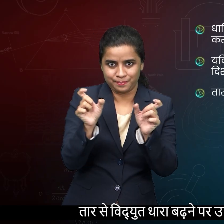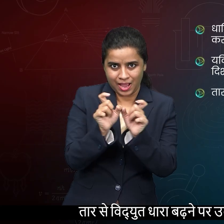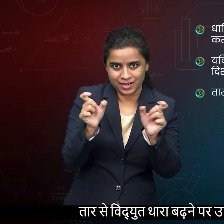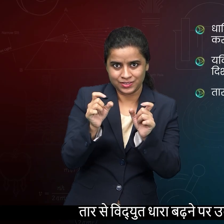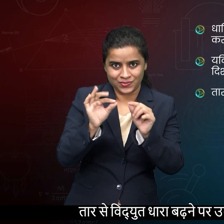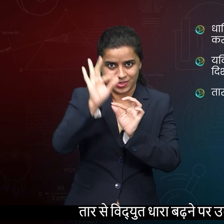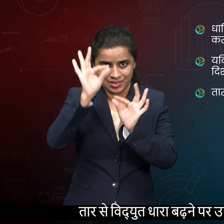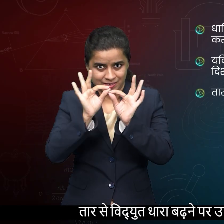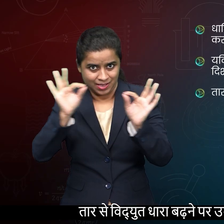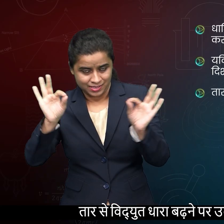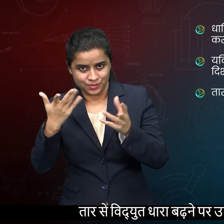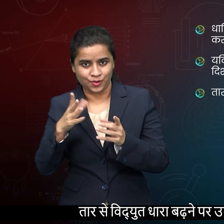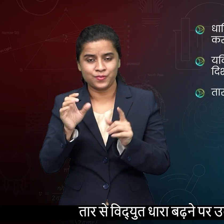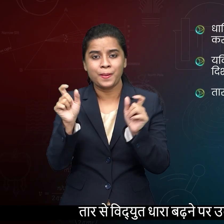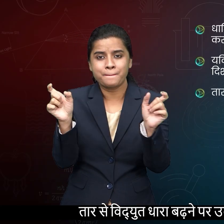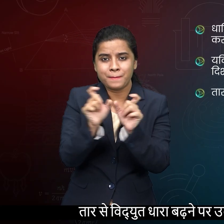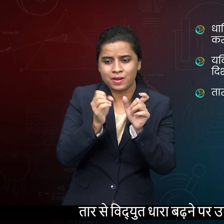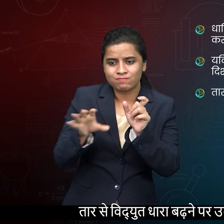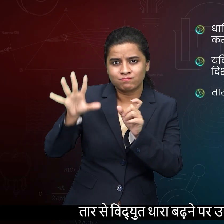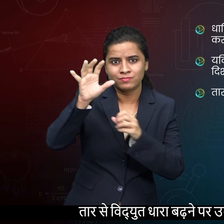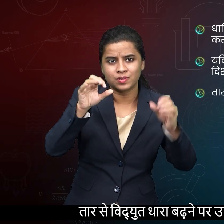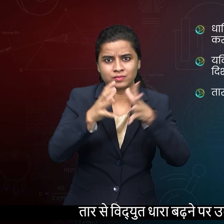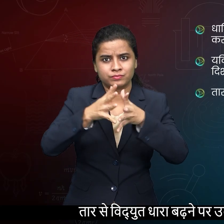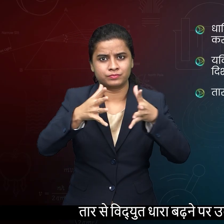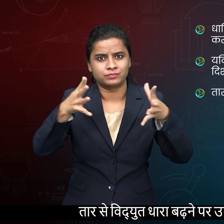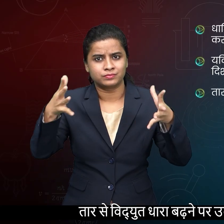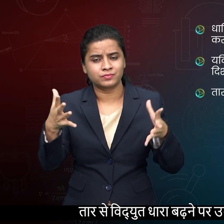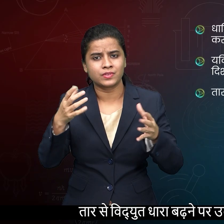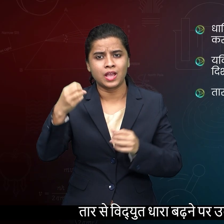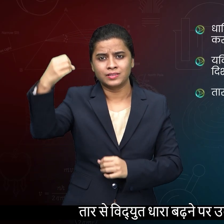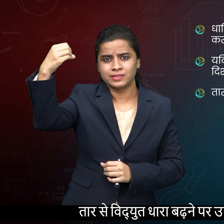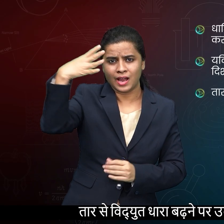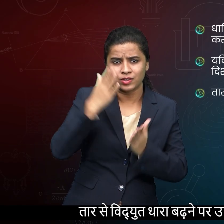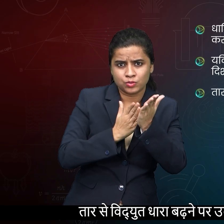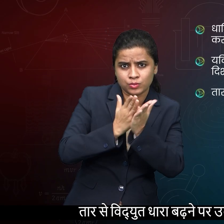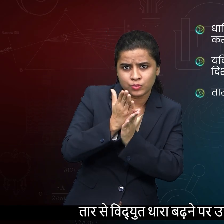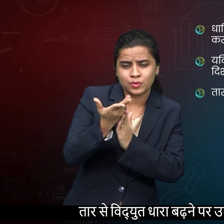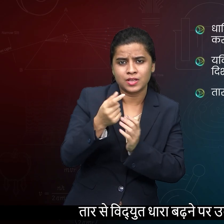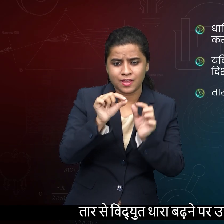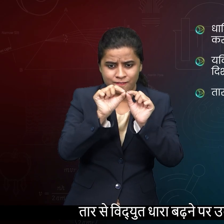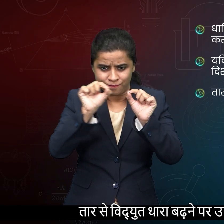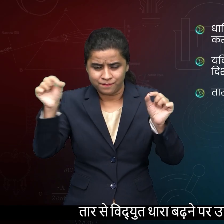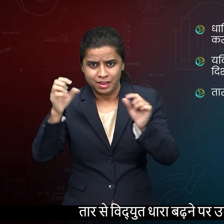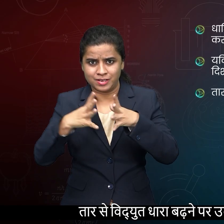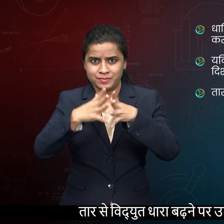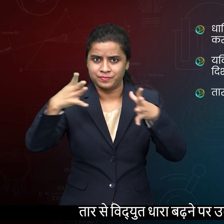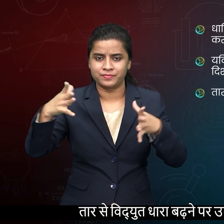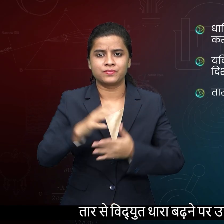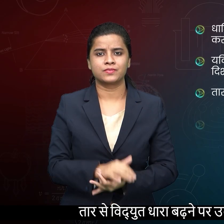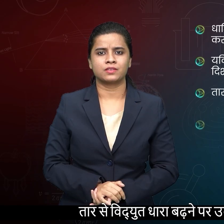धारा बढ़ने पर उत्पन्न चुंबकीय क्षेत्र का परिमाण बढ़ता जाता है।